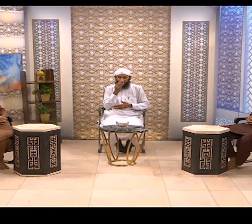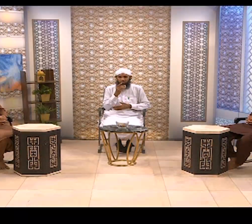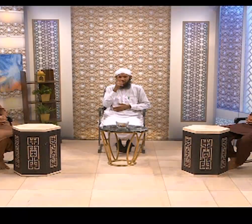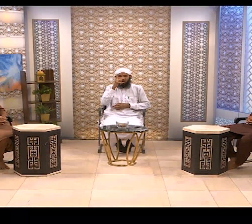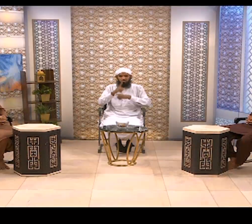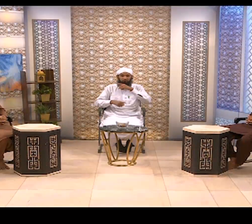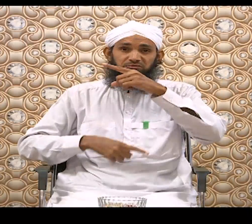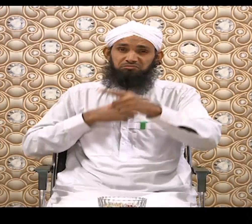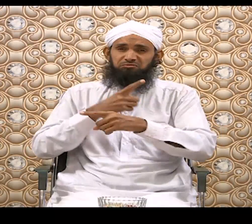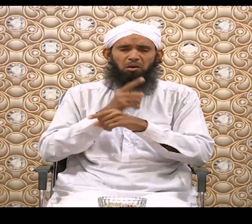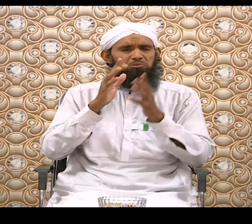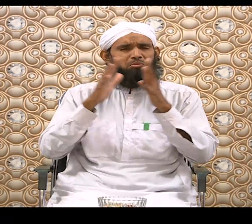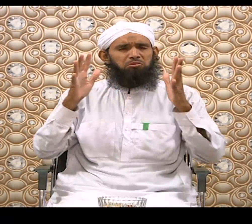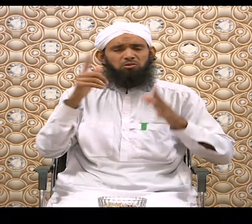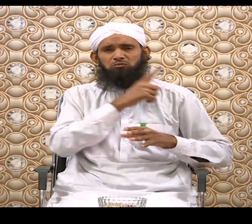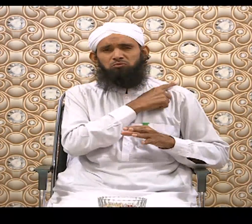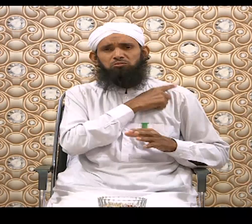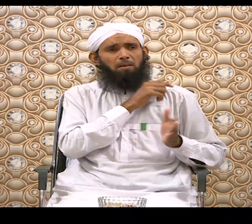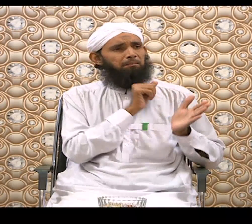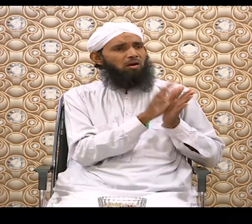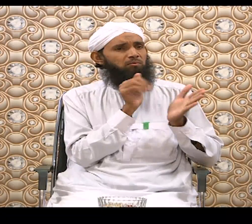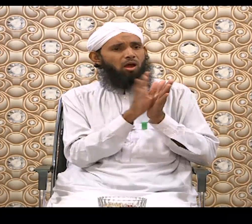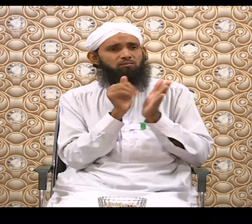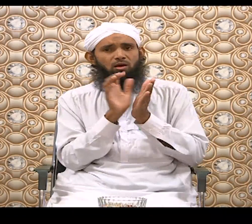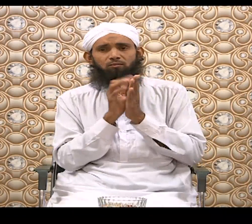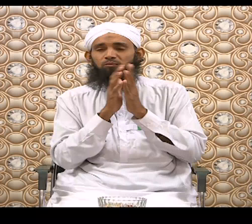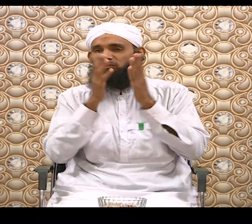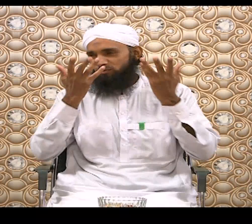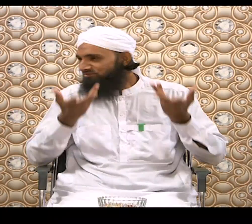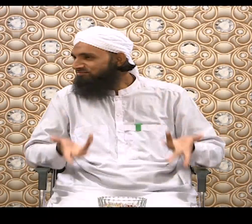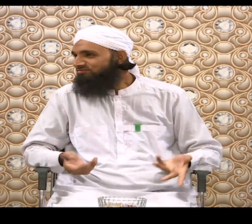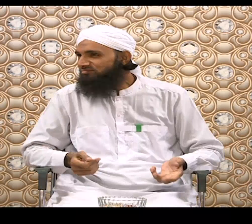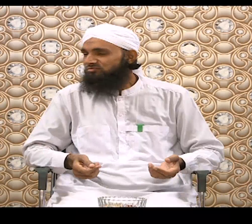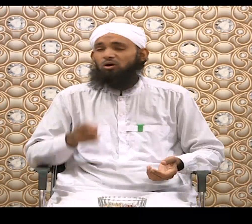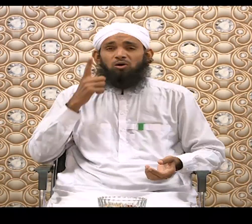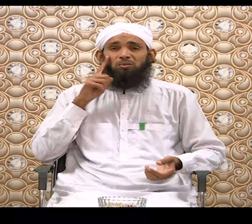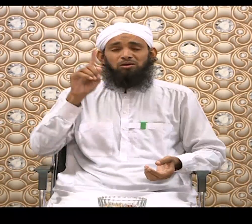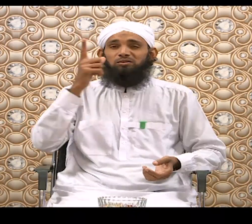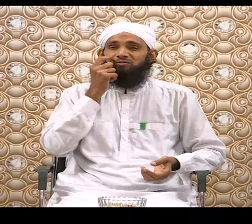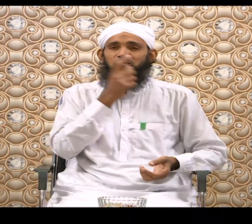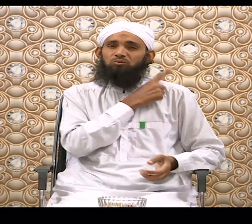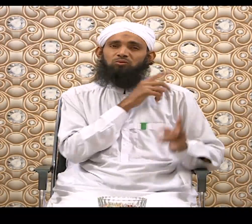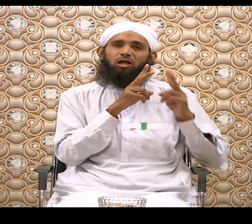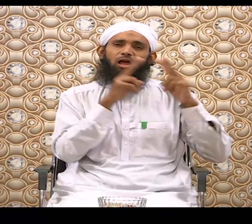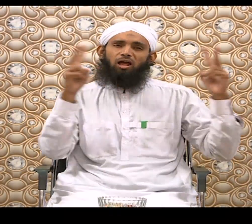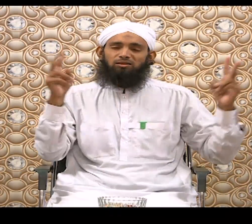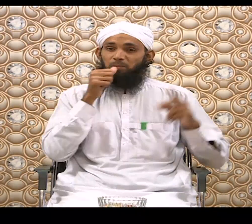احترام کے سبب بڑے بڑے گناہگاروں کی بکشش و مغفرت بھی ہو جاتی ہے چنانچہ ایک مرتبہ ایک گناہگار شخص دریا کے کنارے پر